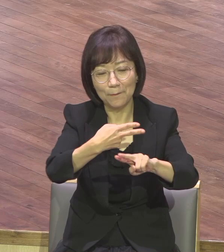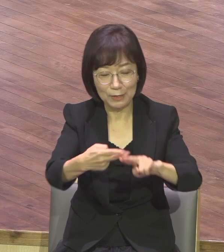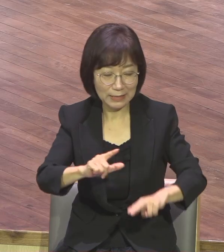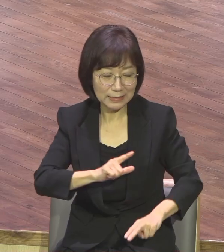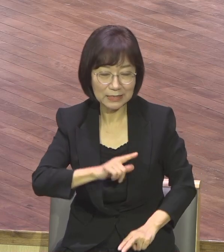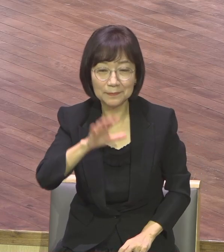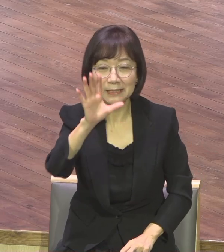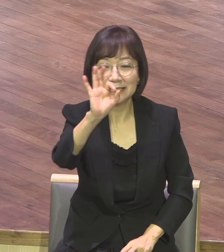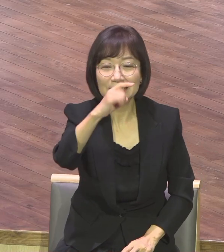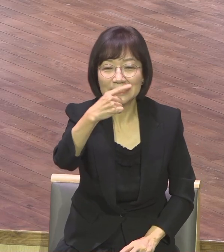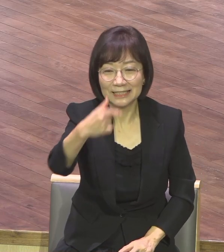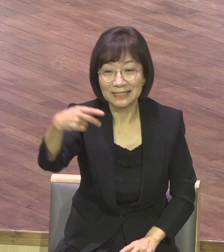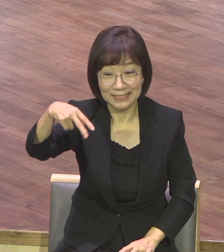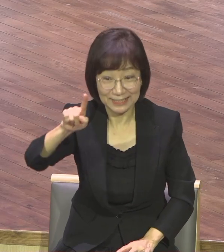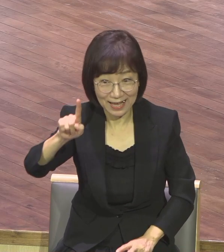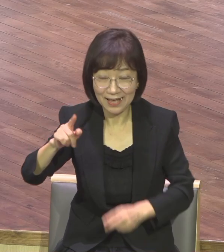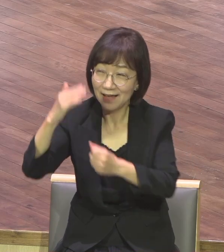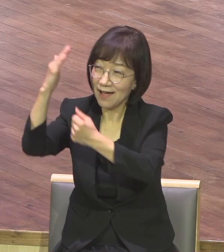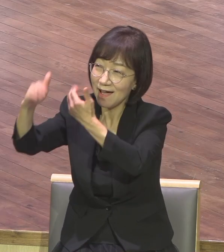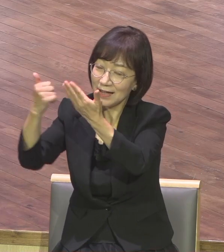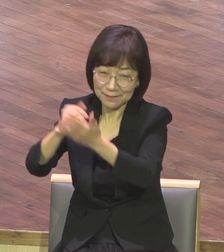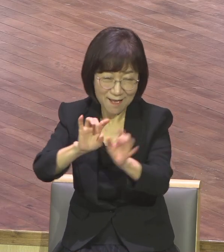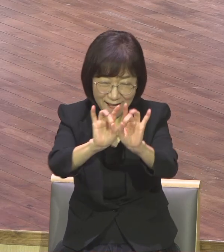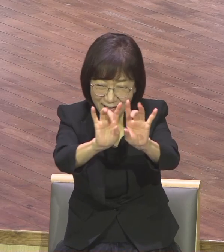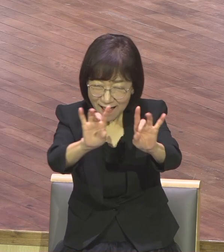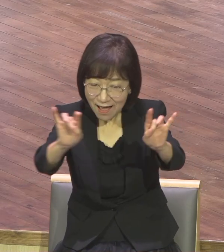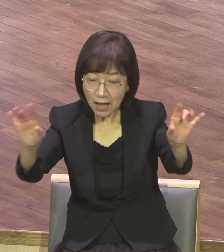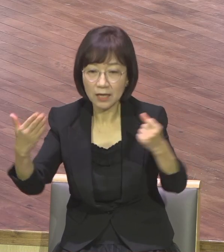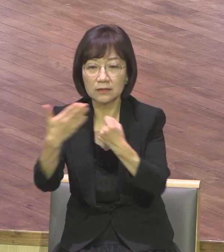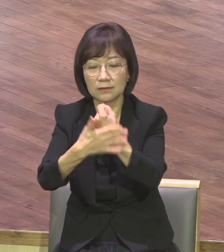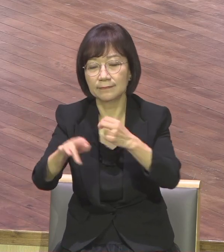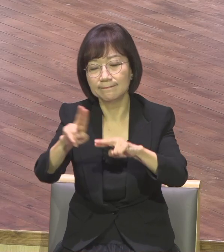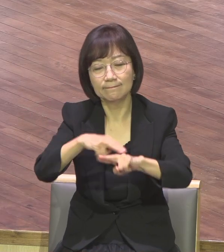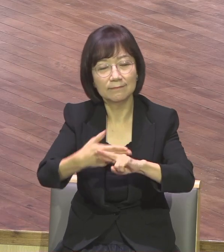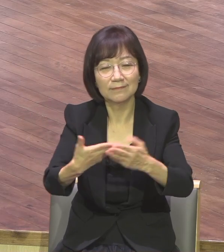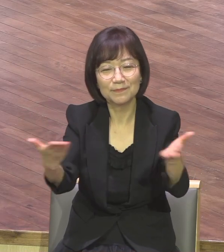말하면 각자에게 은사가 있어요. 은사가 다 있다고.